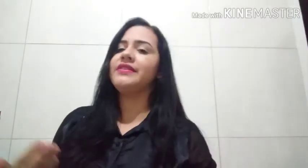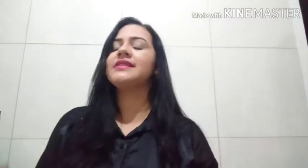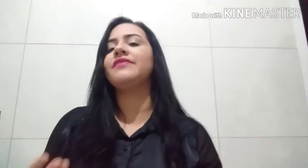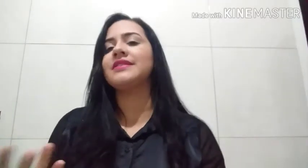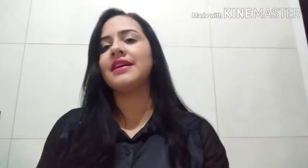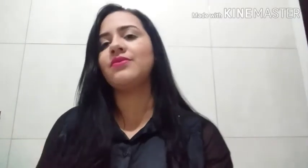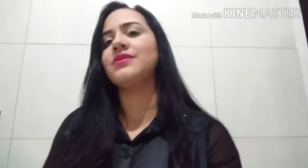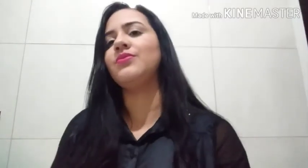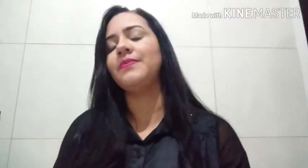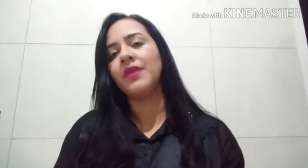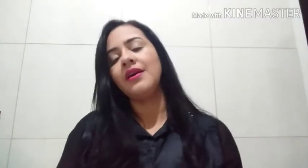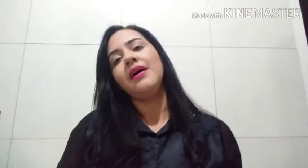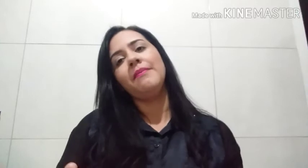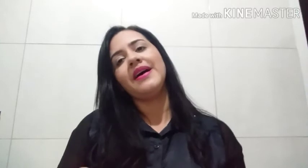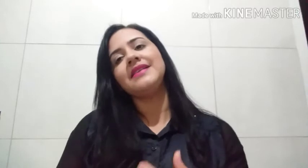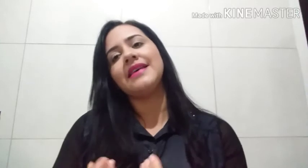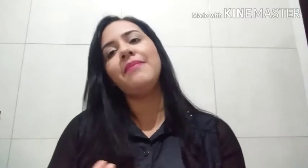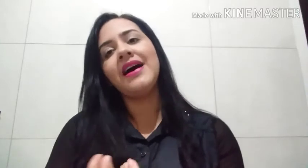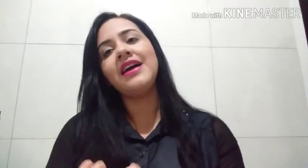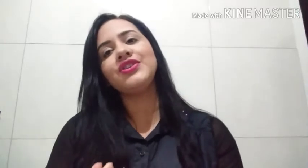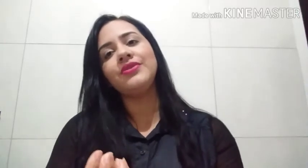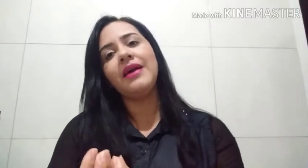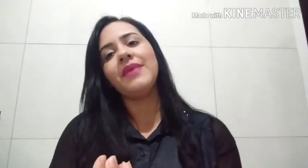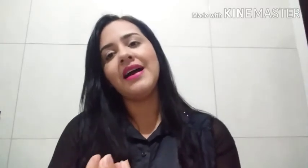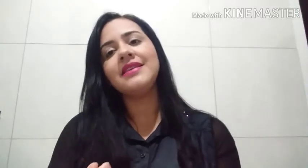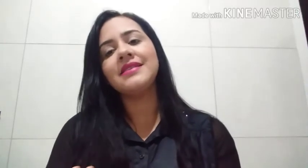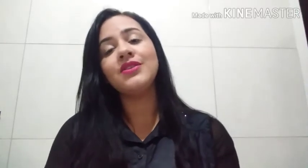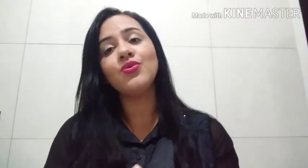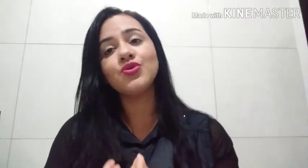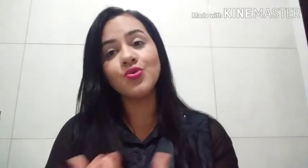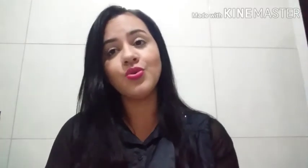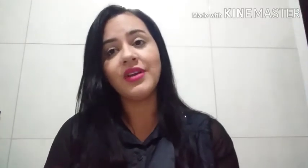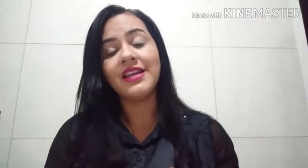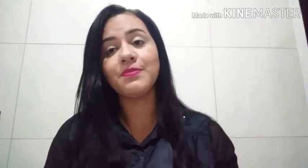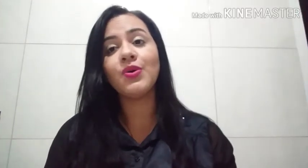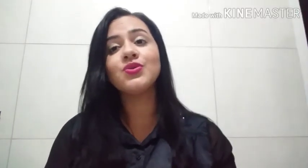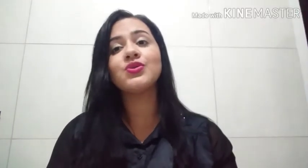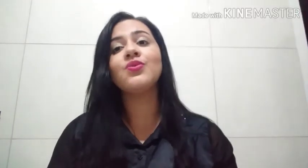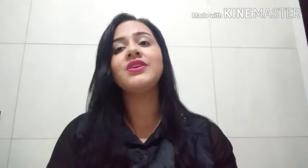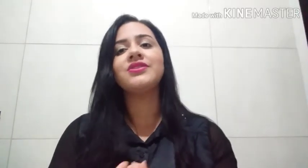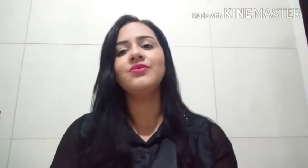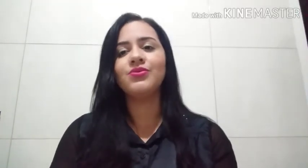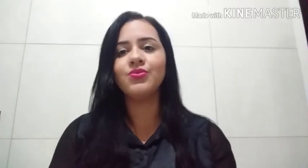que fazem literatura surda, mas é mais do surdo, né? Das produções dos